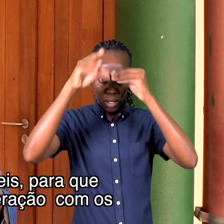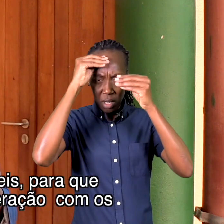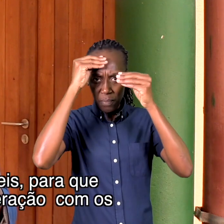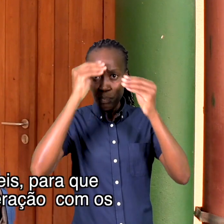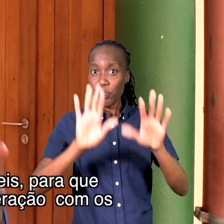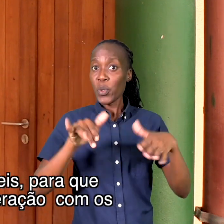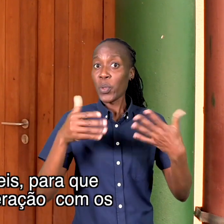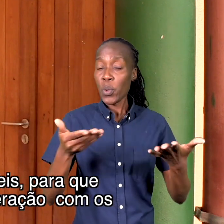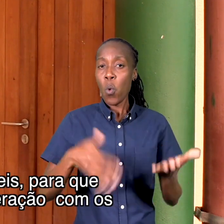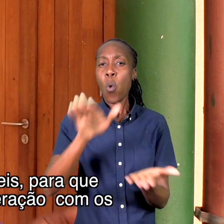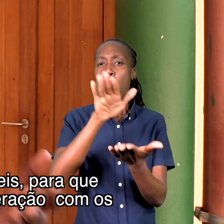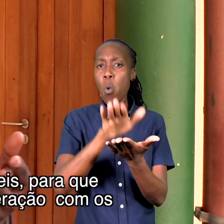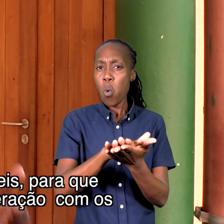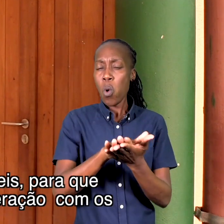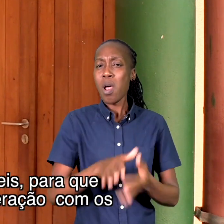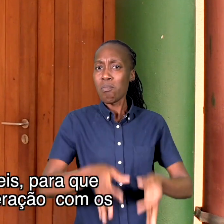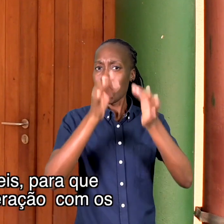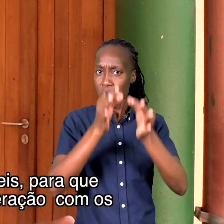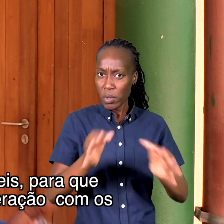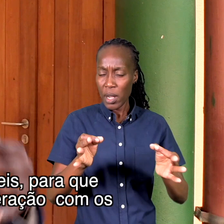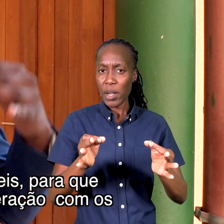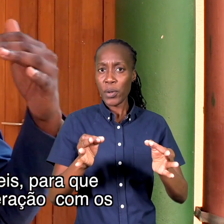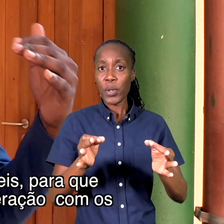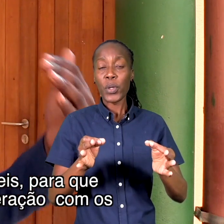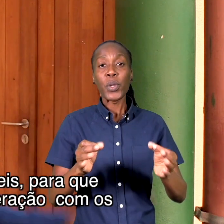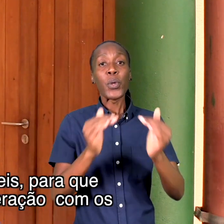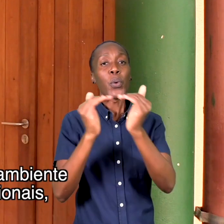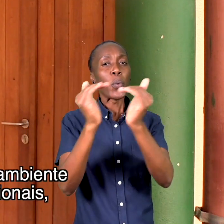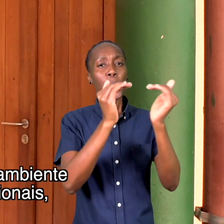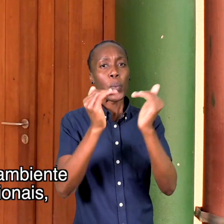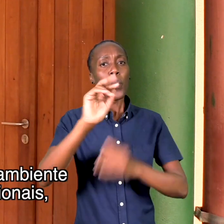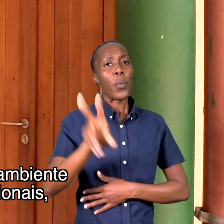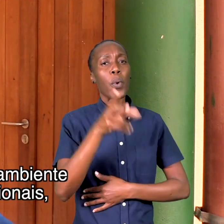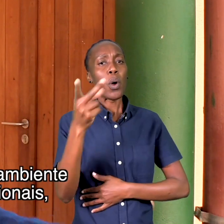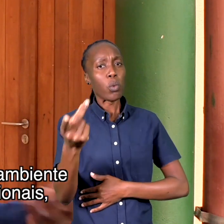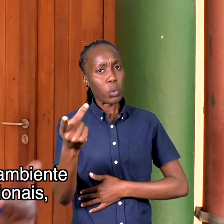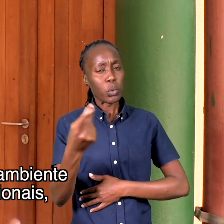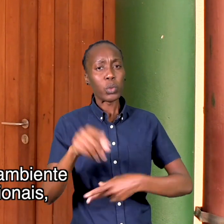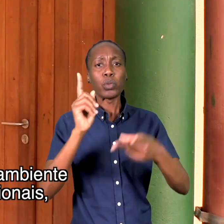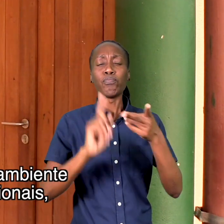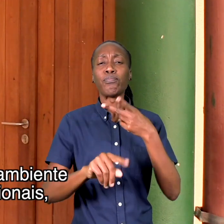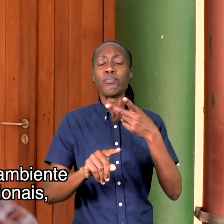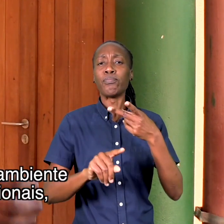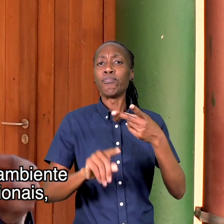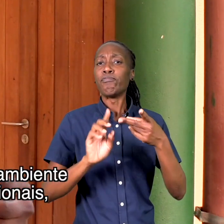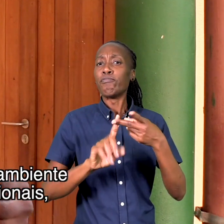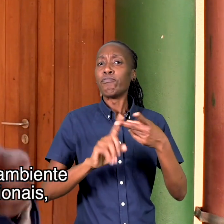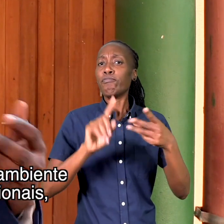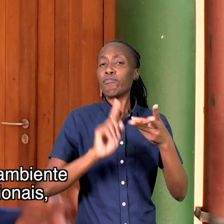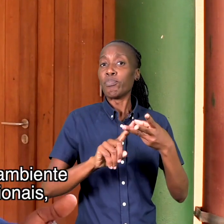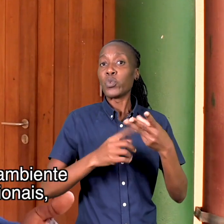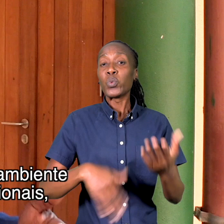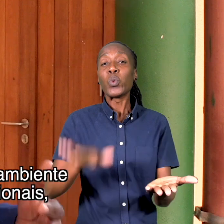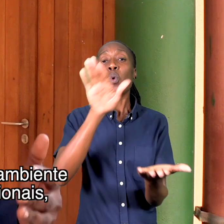ambiente saudável, num ambiente favorável, em interação com os outros pares e